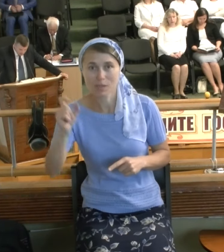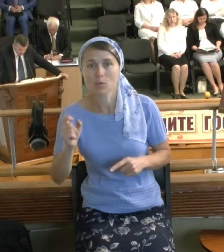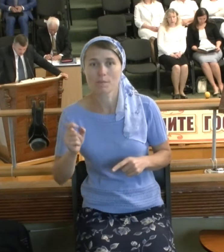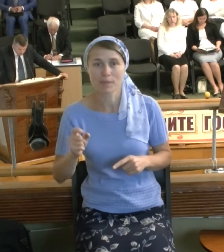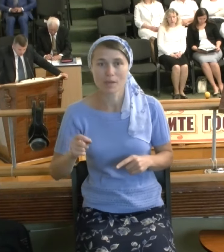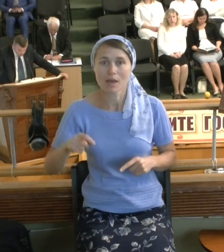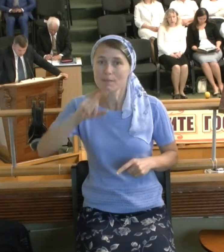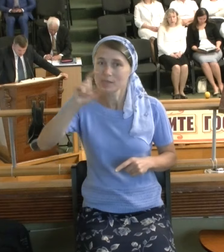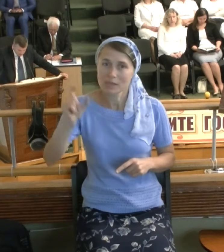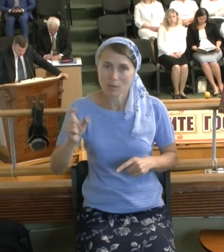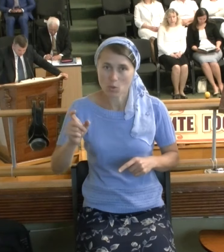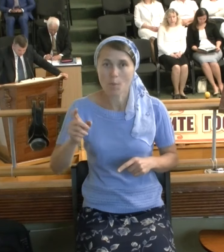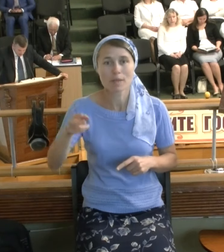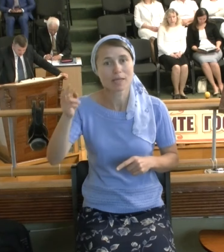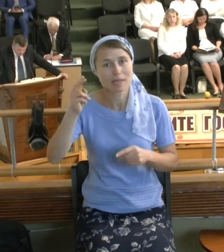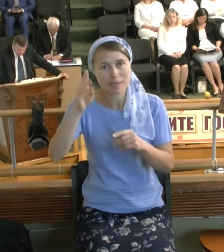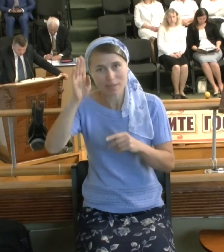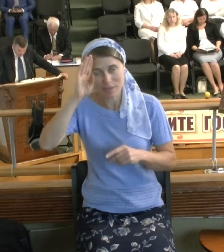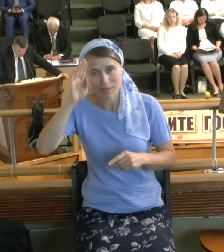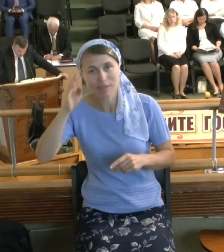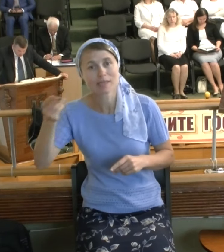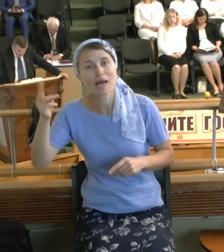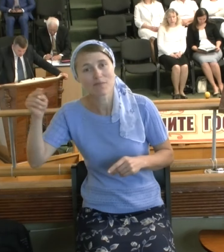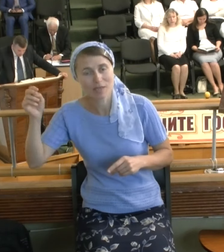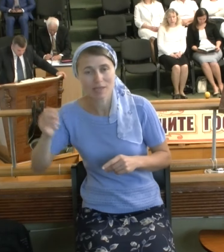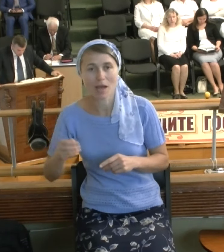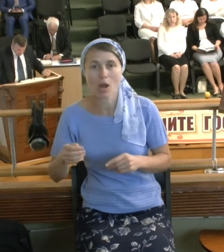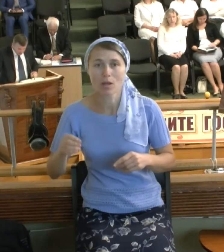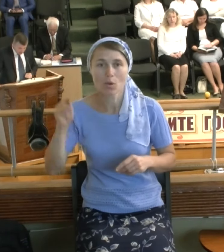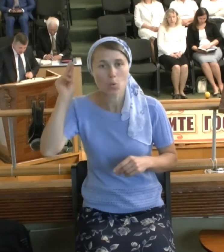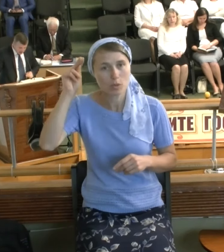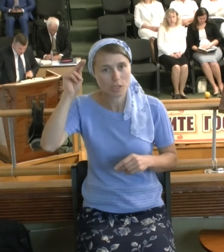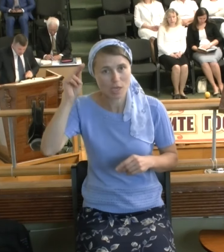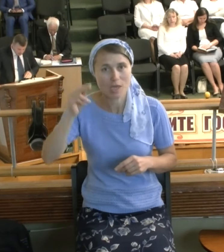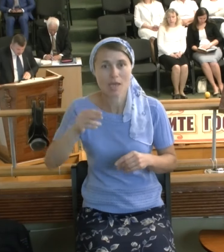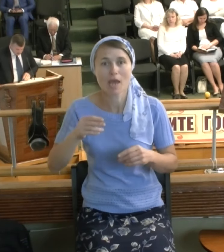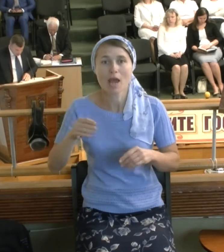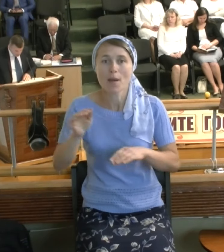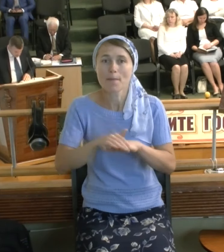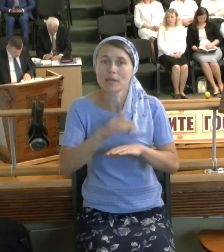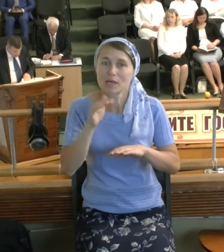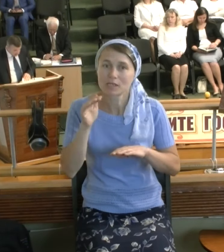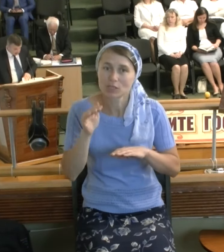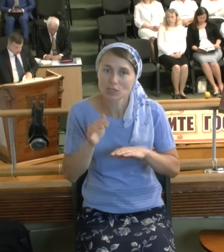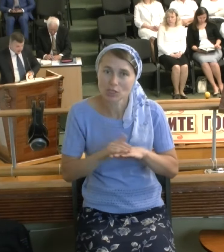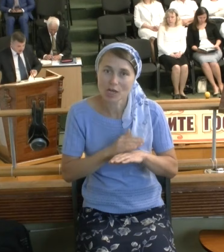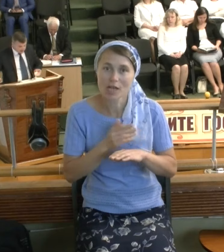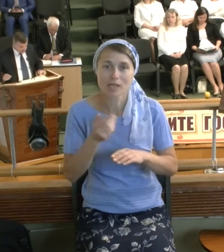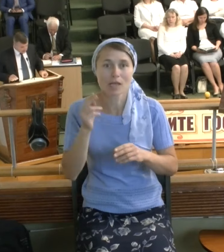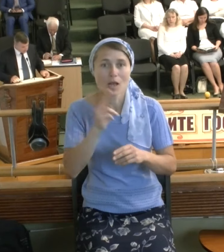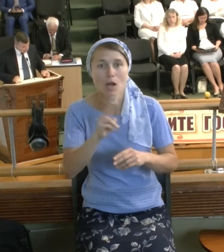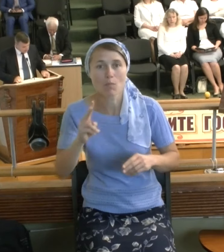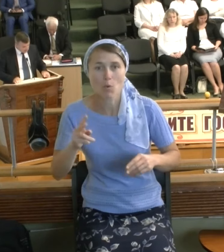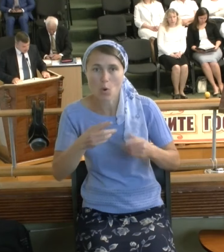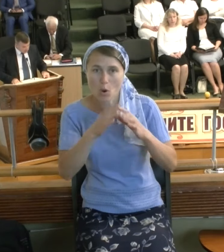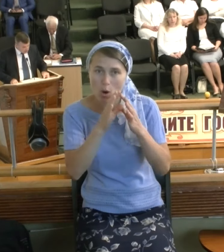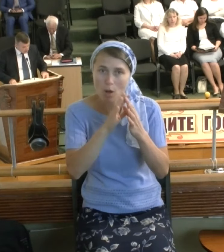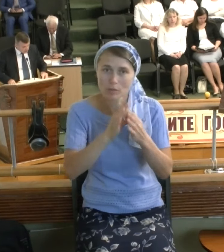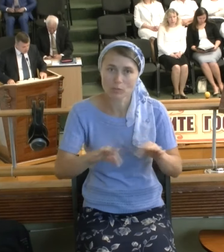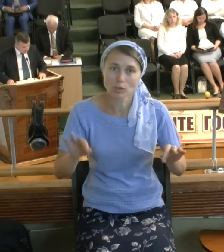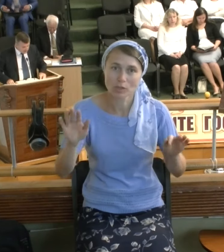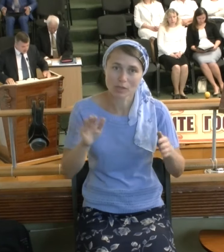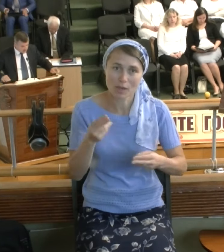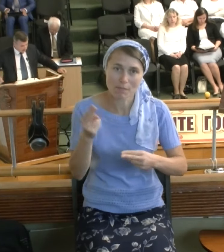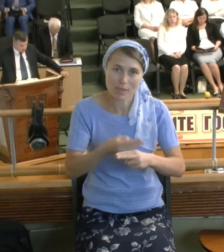Давида. Учение. Блажен, кому отпущены беззакония, и чьи грехи покрыты.